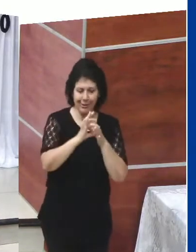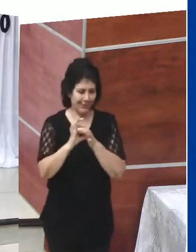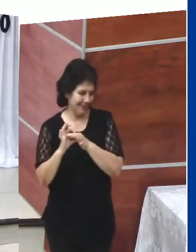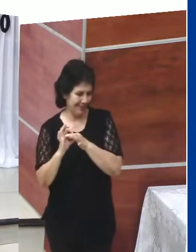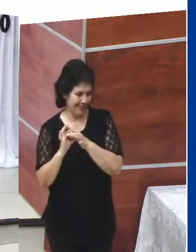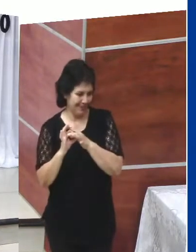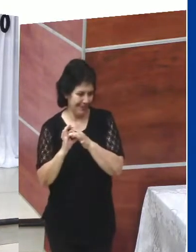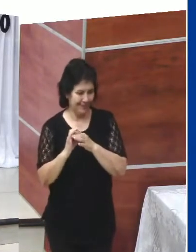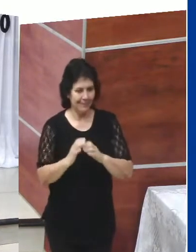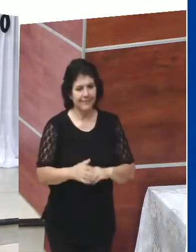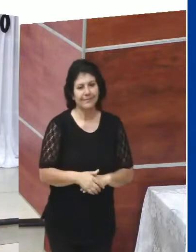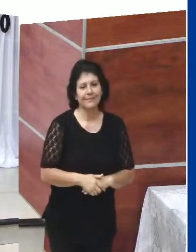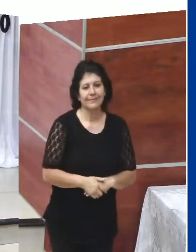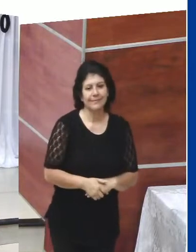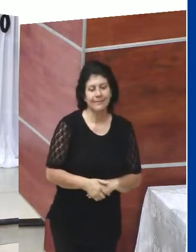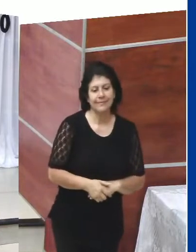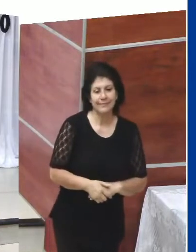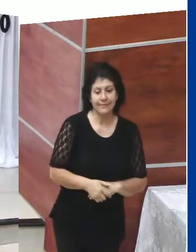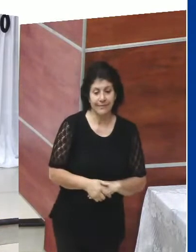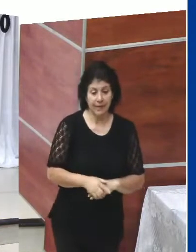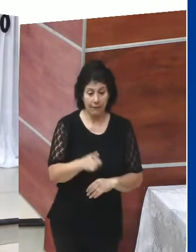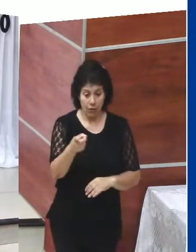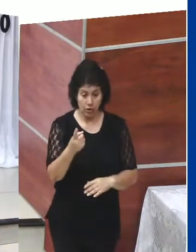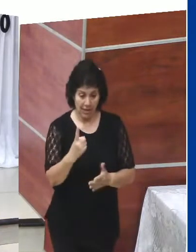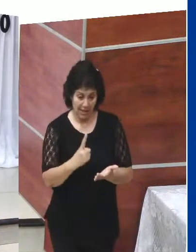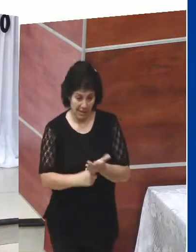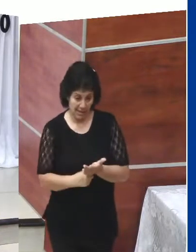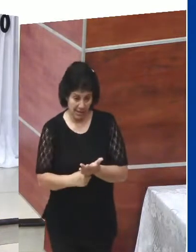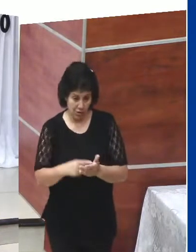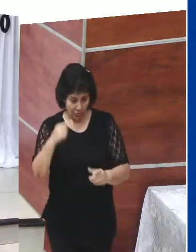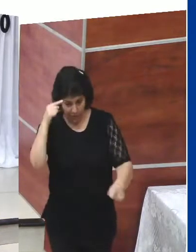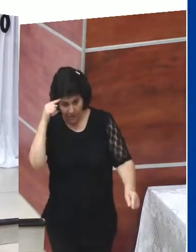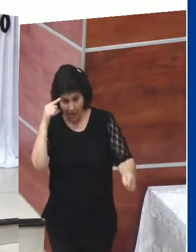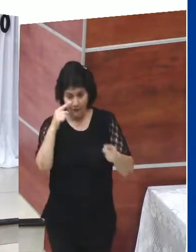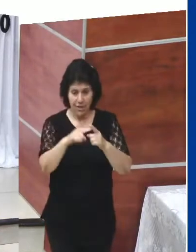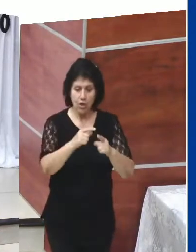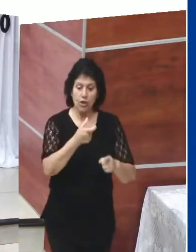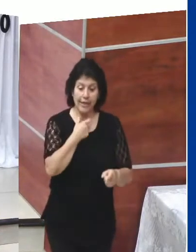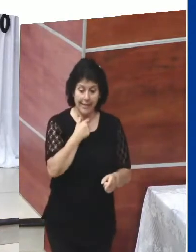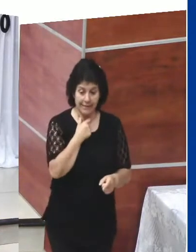vidas? ¿Quieres tomar ese desafío?